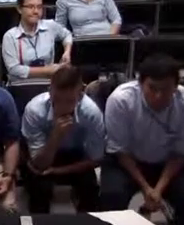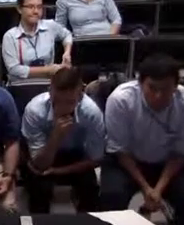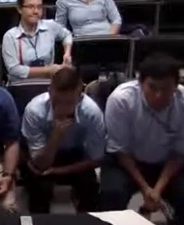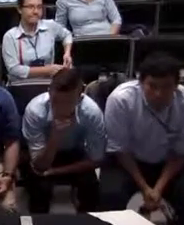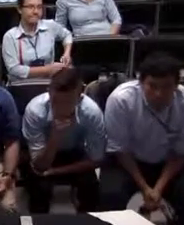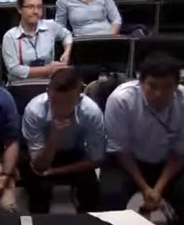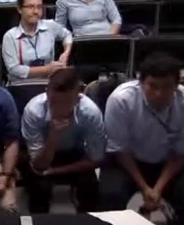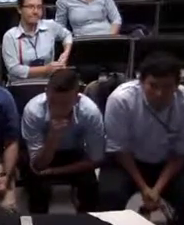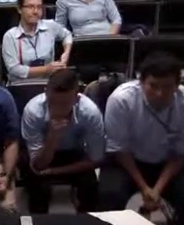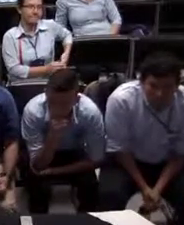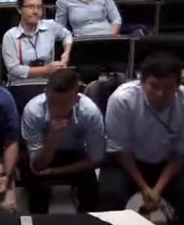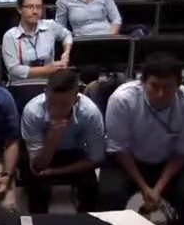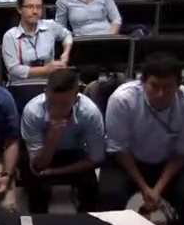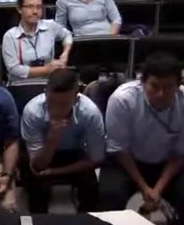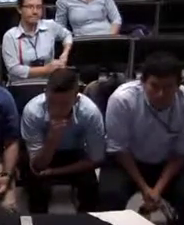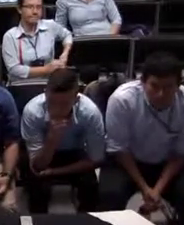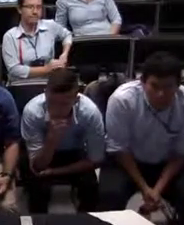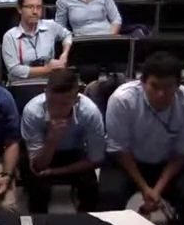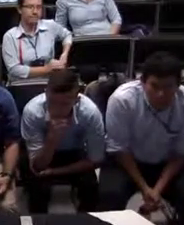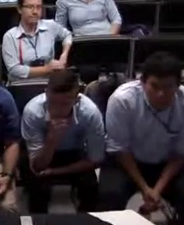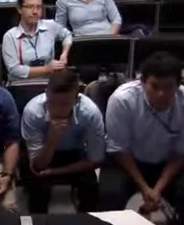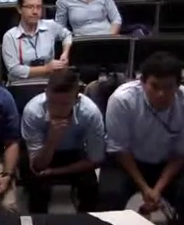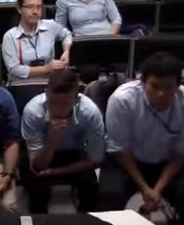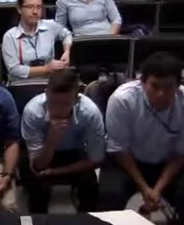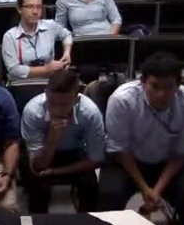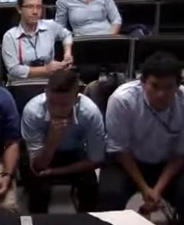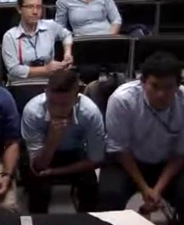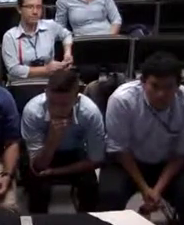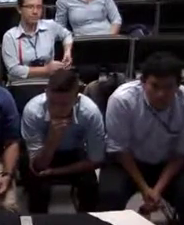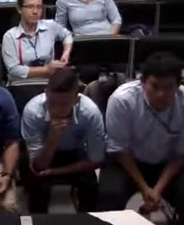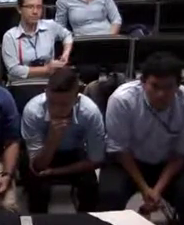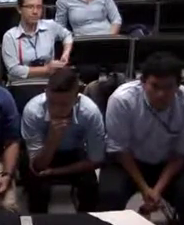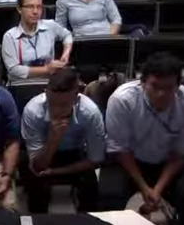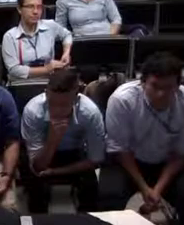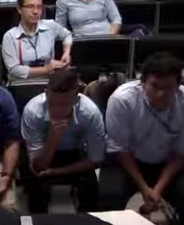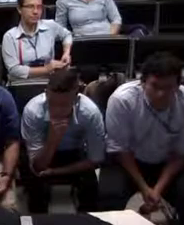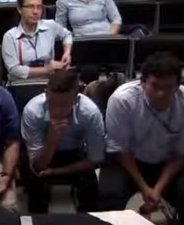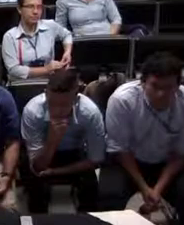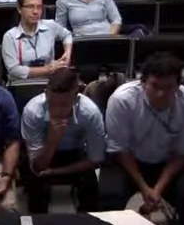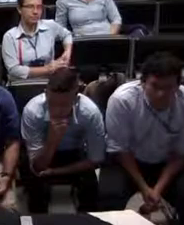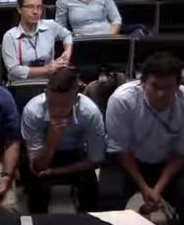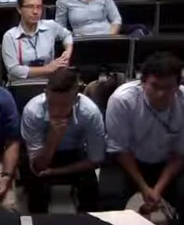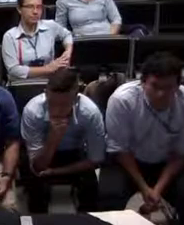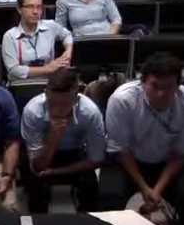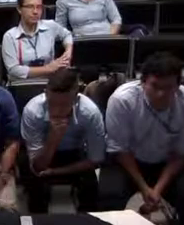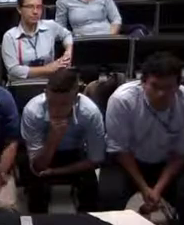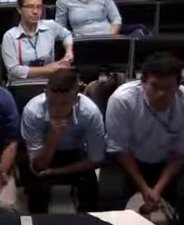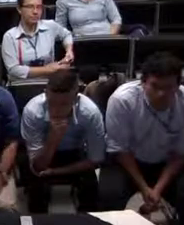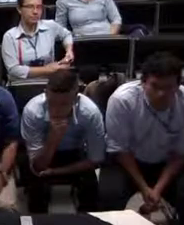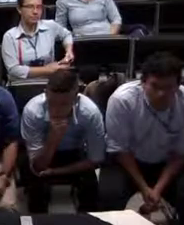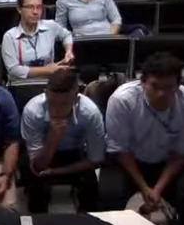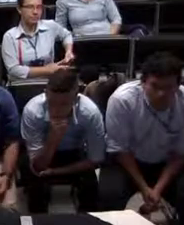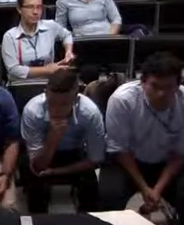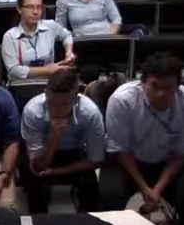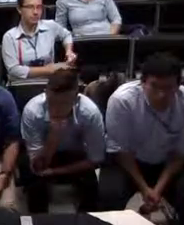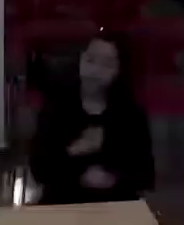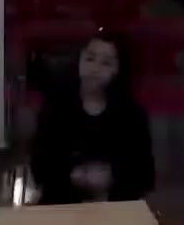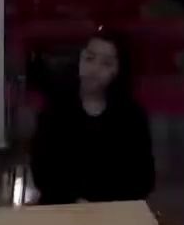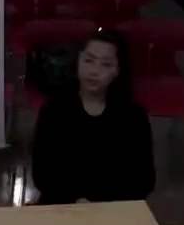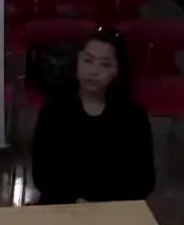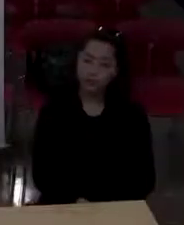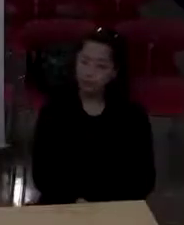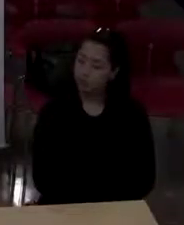réplica, para que nos apoyen verdaderamente. Hay un compromiso muy grande de todos, pero necesitamos mucho más apoyo.